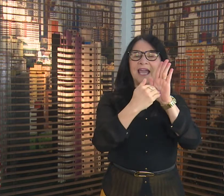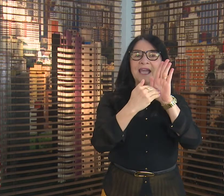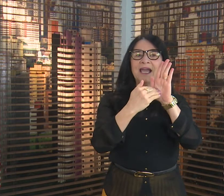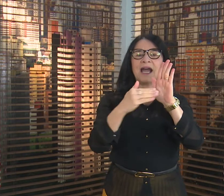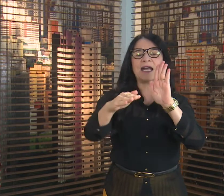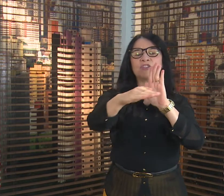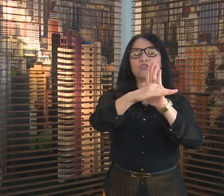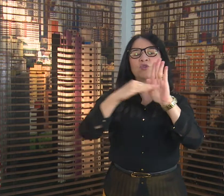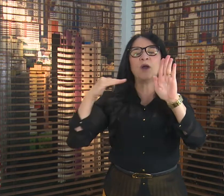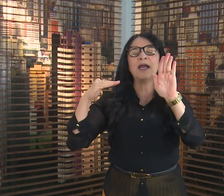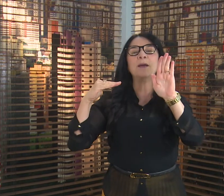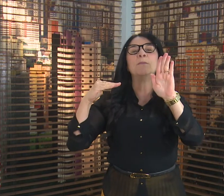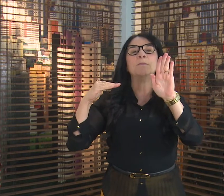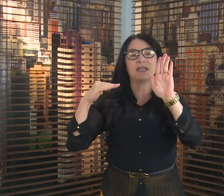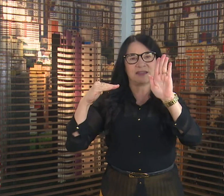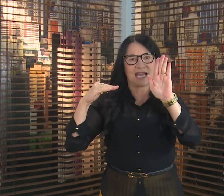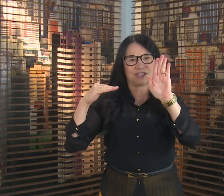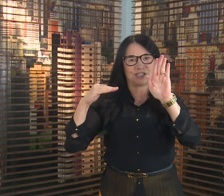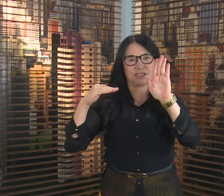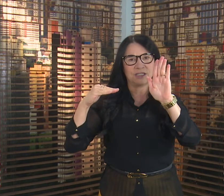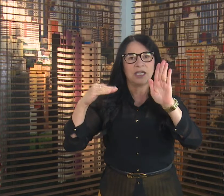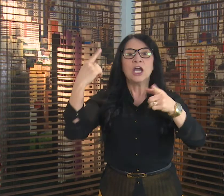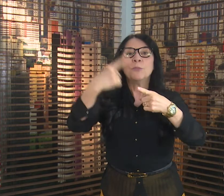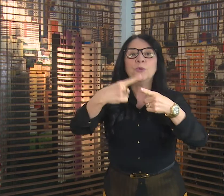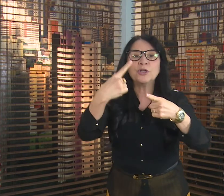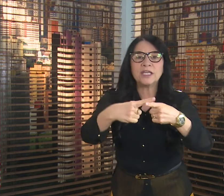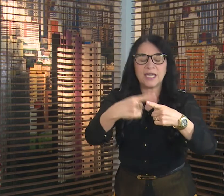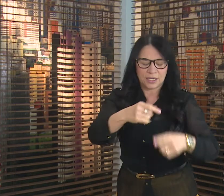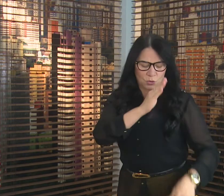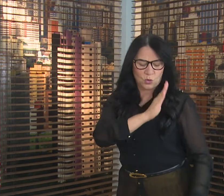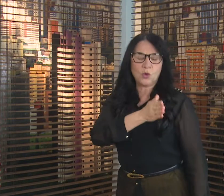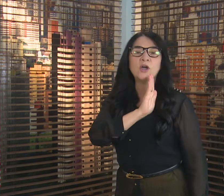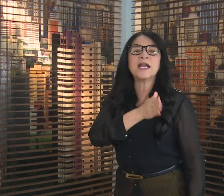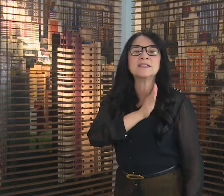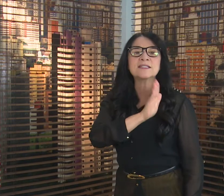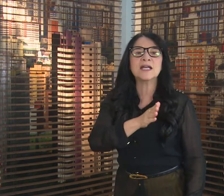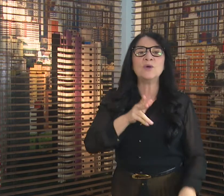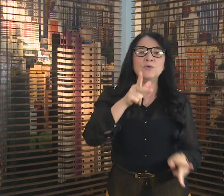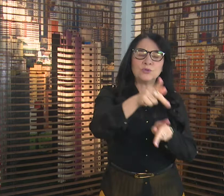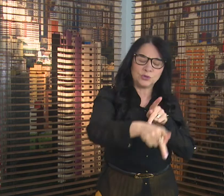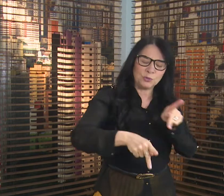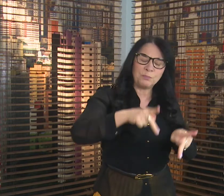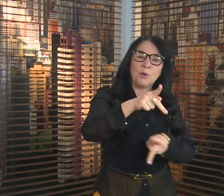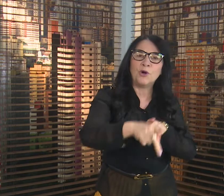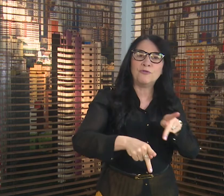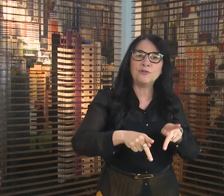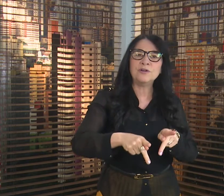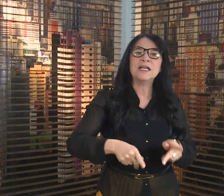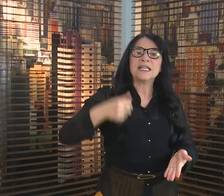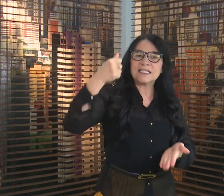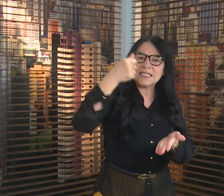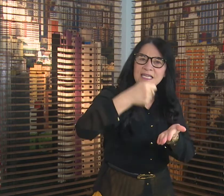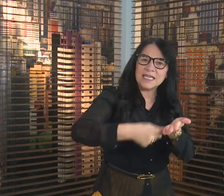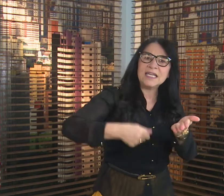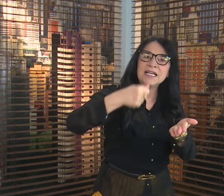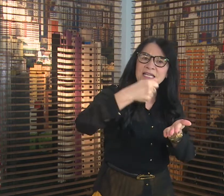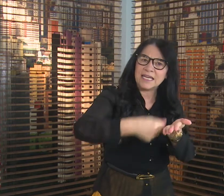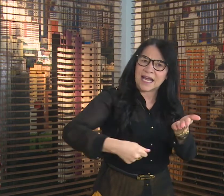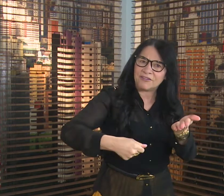até a sua metade, porque o coração do povo se